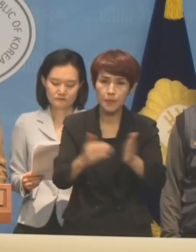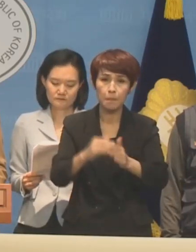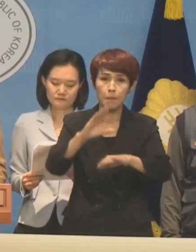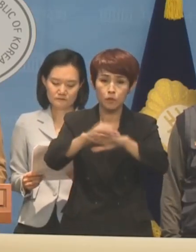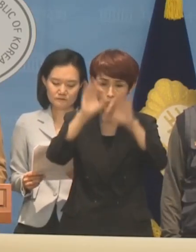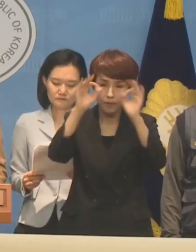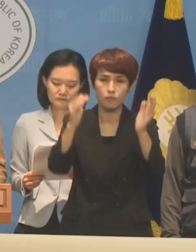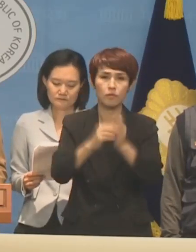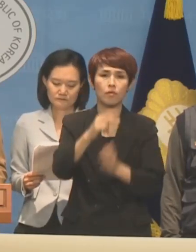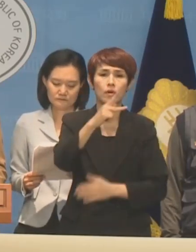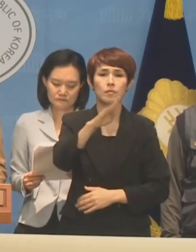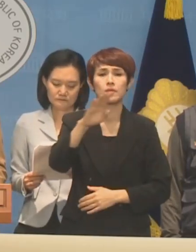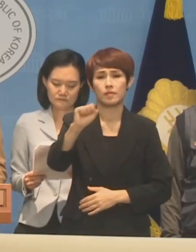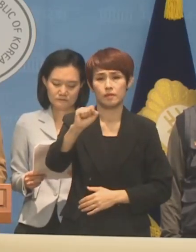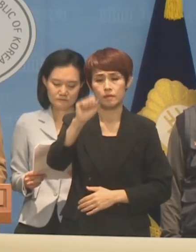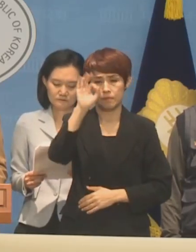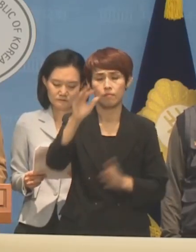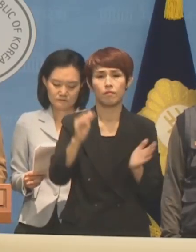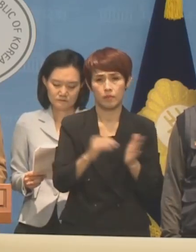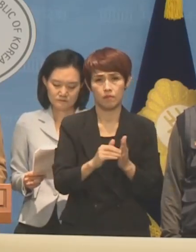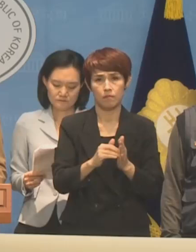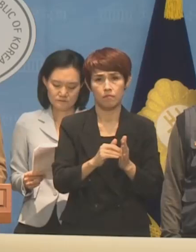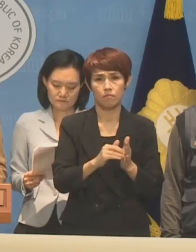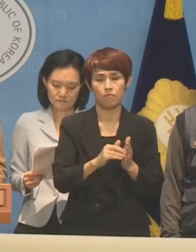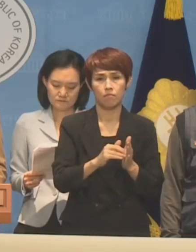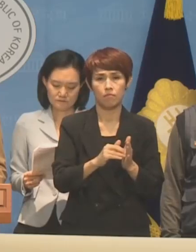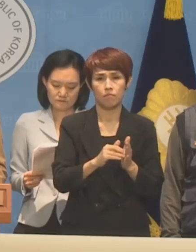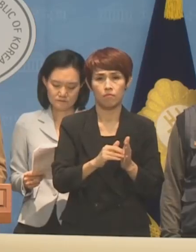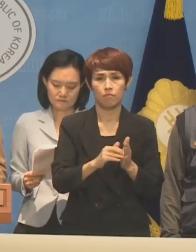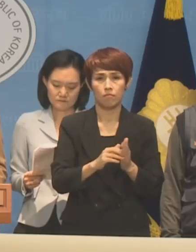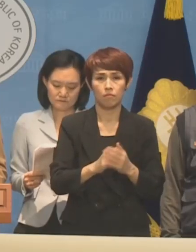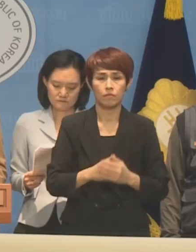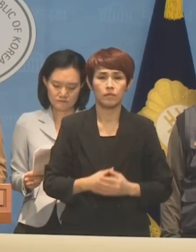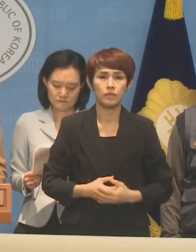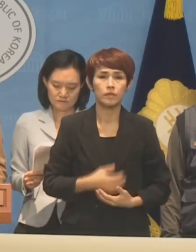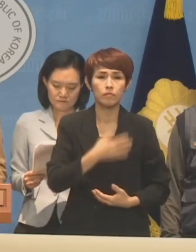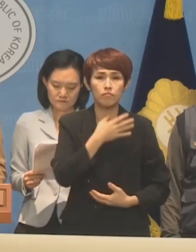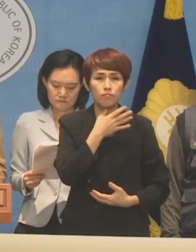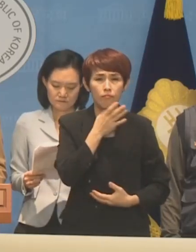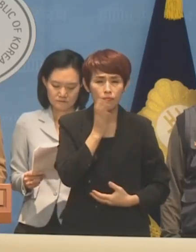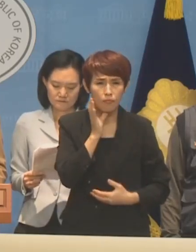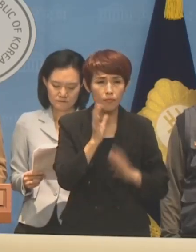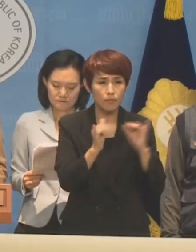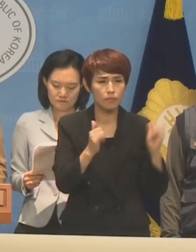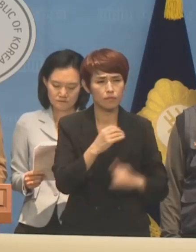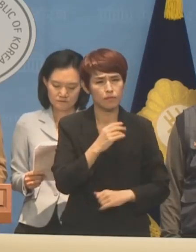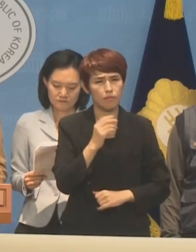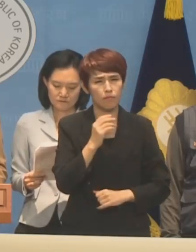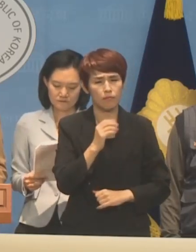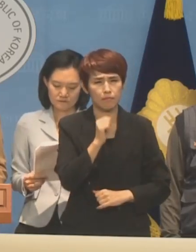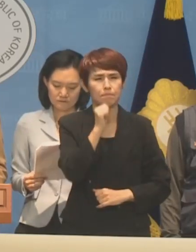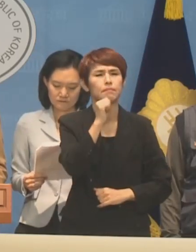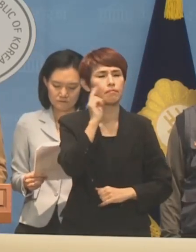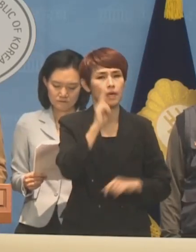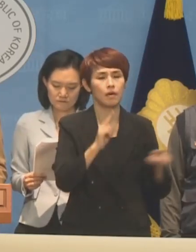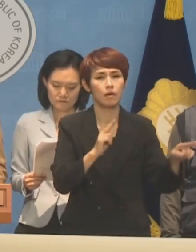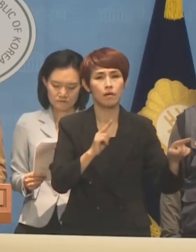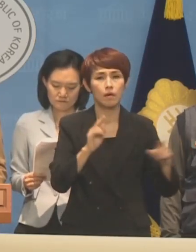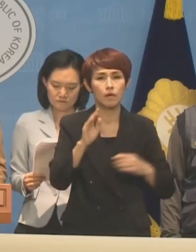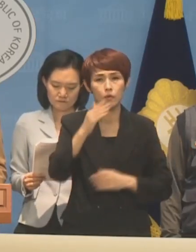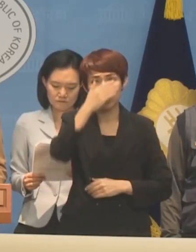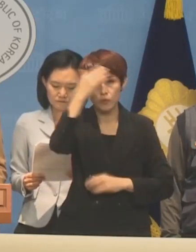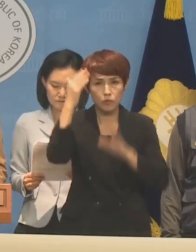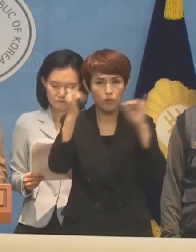통해서 생중계되었습니다. 결론은 현재의 노인 빈곤도 심각하지만 미래 청년들의 빈곤도